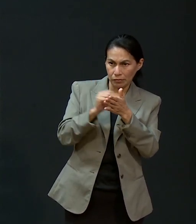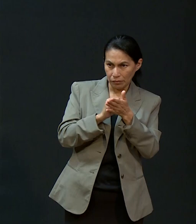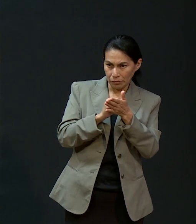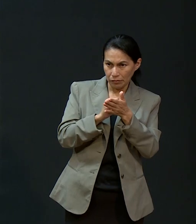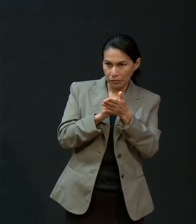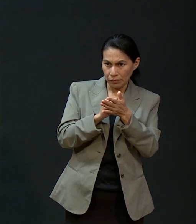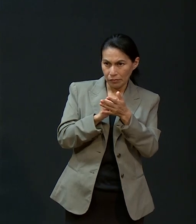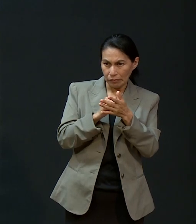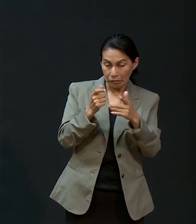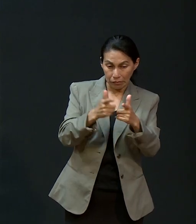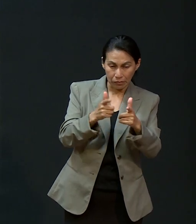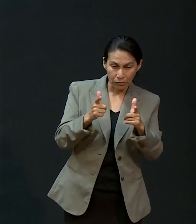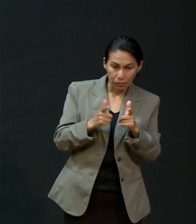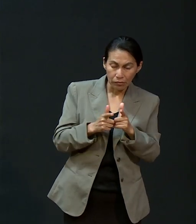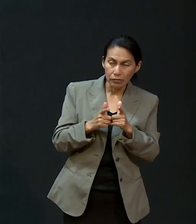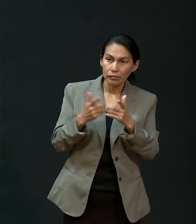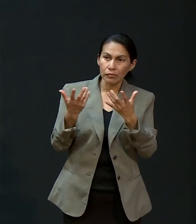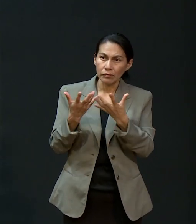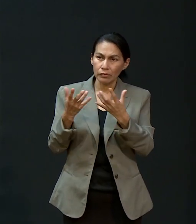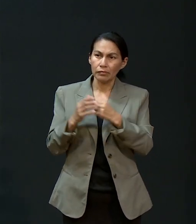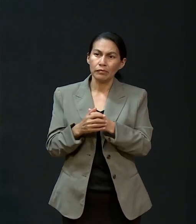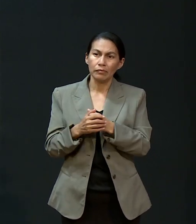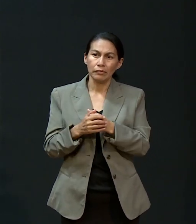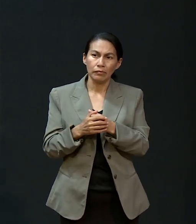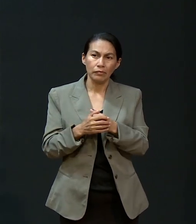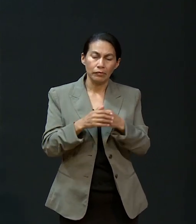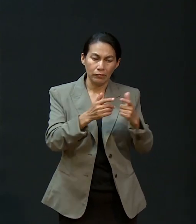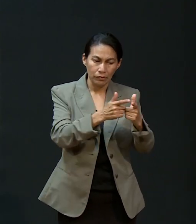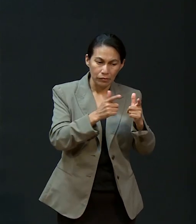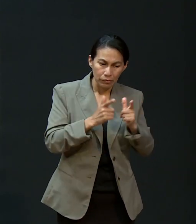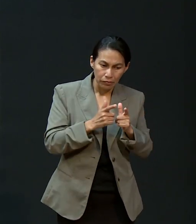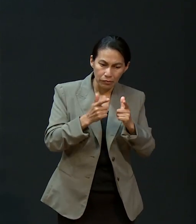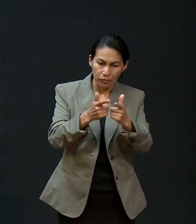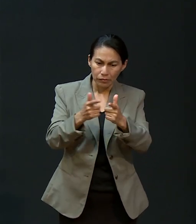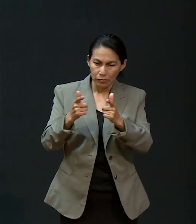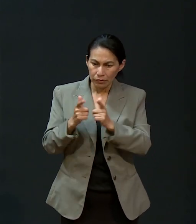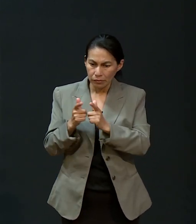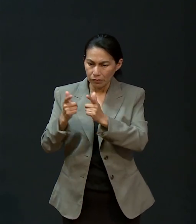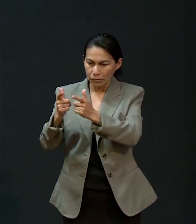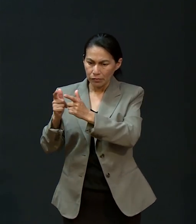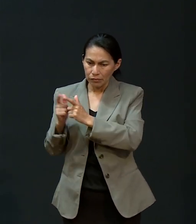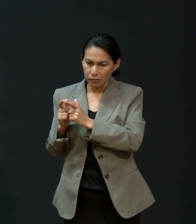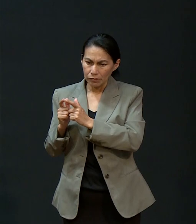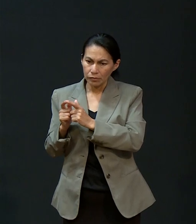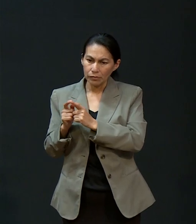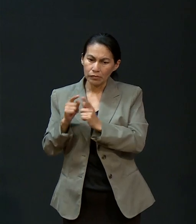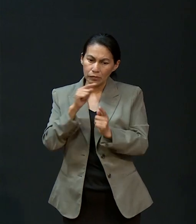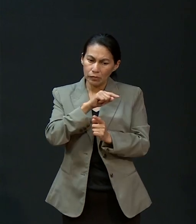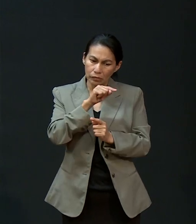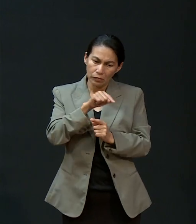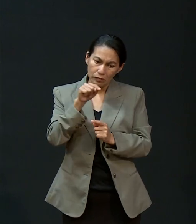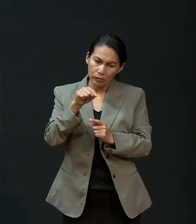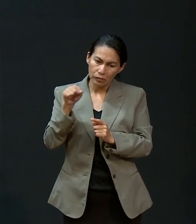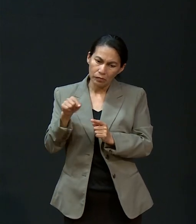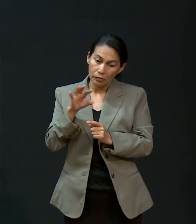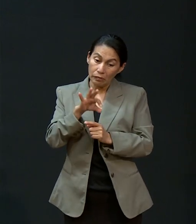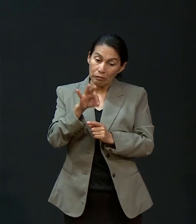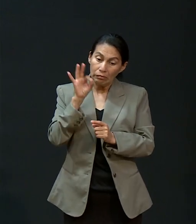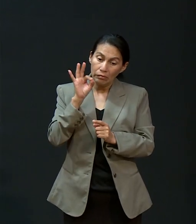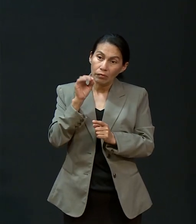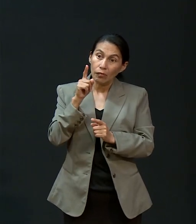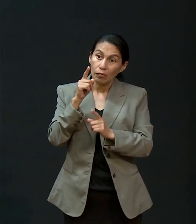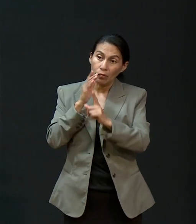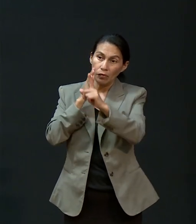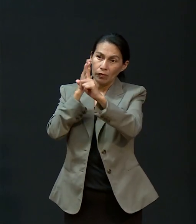que es el primer semestre, ese trabajo se realiza por equipos. Y cada equipo realiza un proyecto de uno de los alumnos que